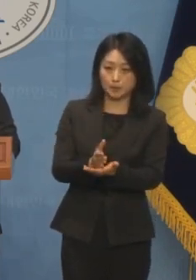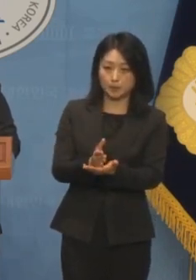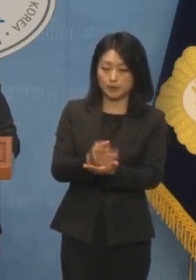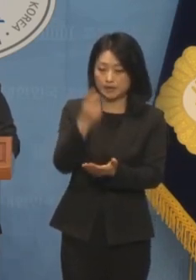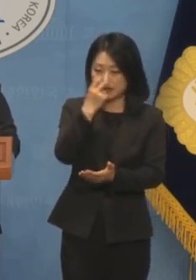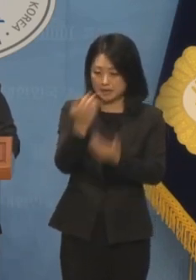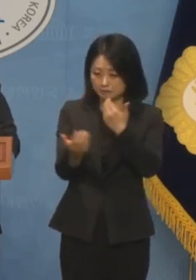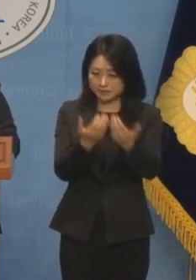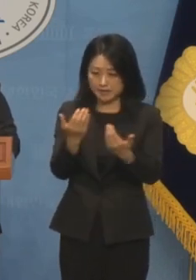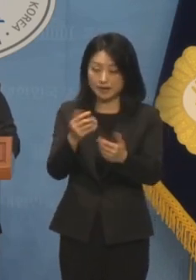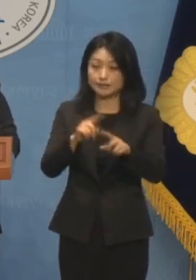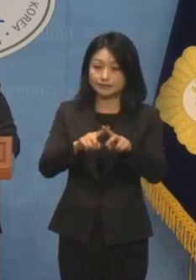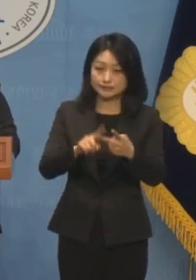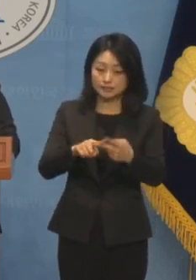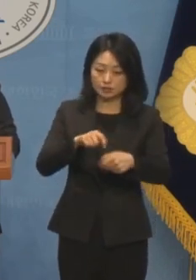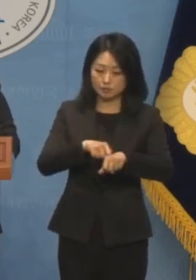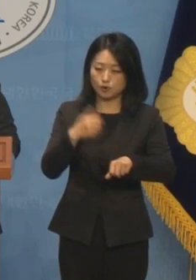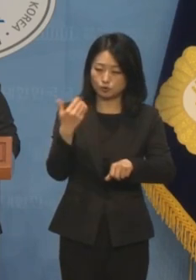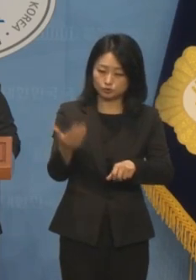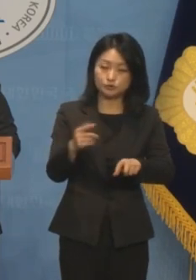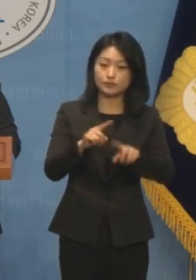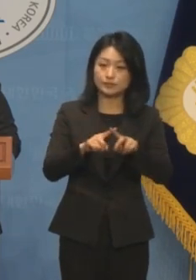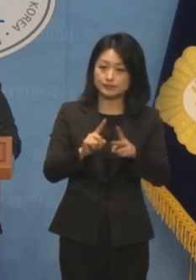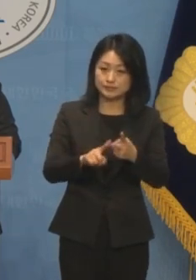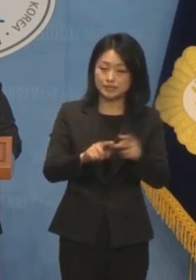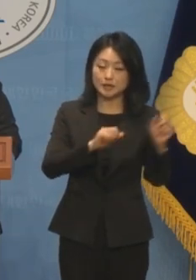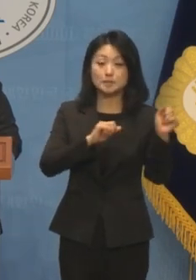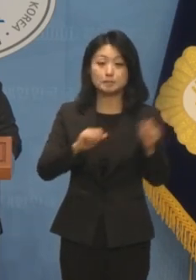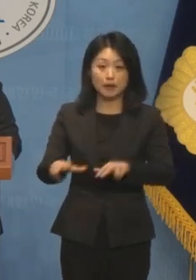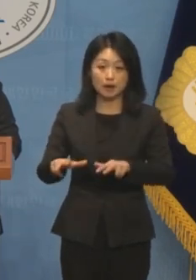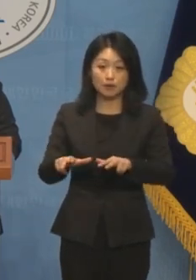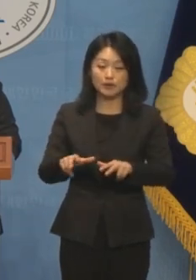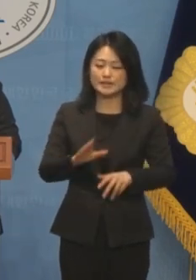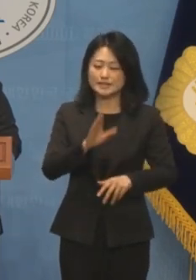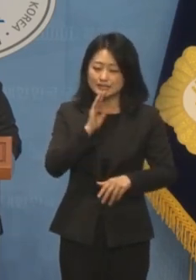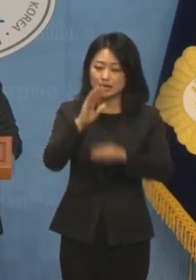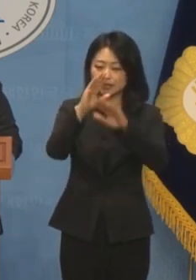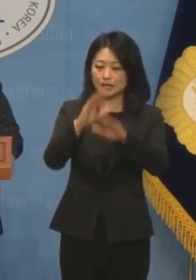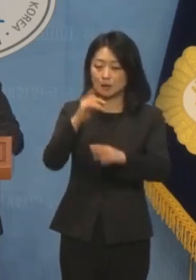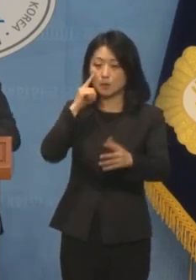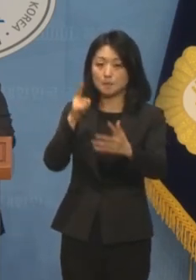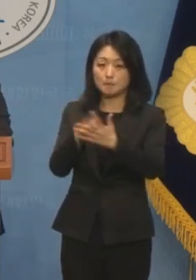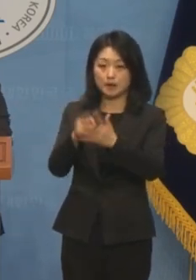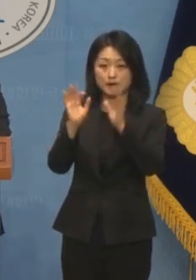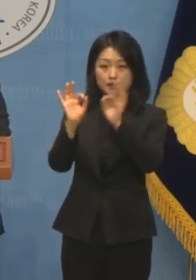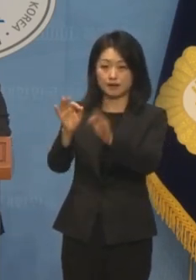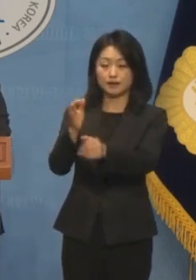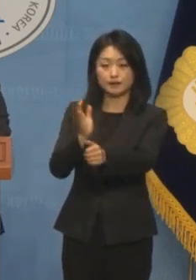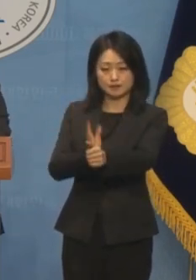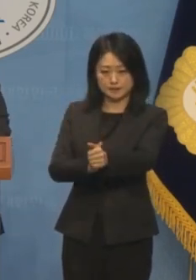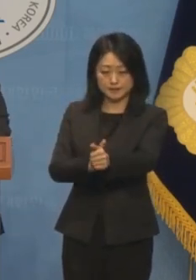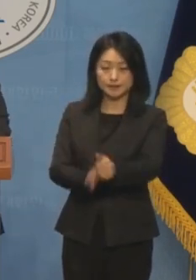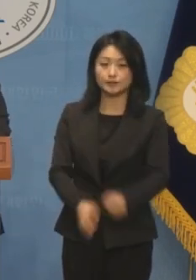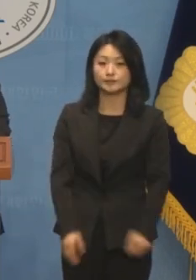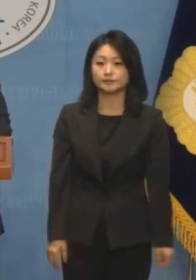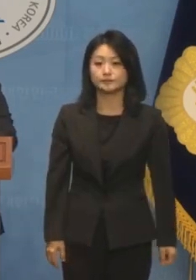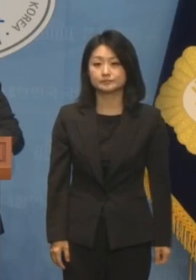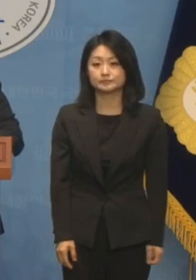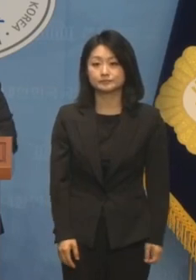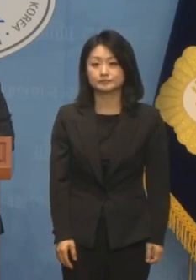감찰을 실시하든 징계 절차를 밟든 즉각 사실관계 파악 및 진상규명에 나서기